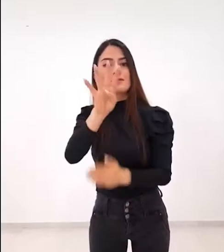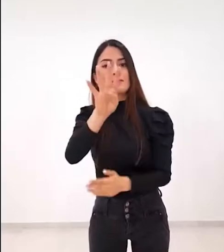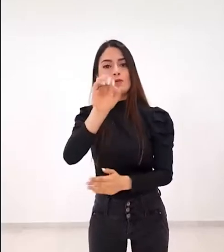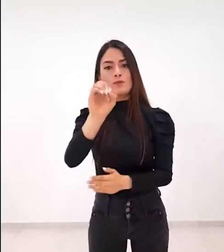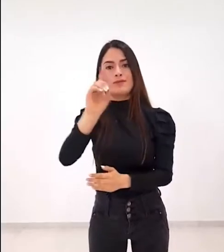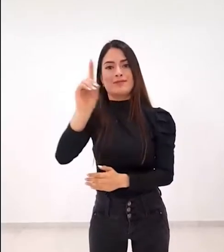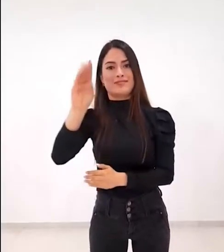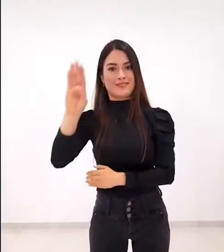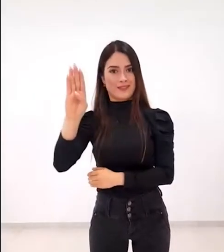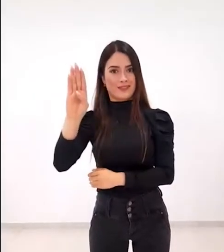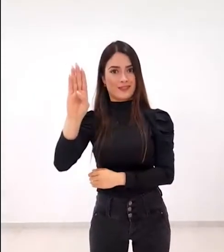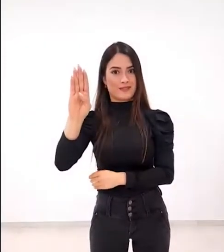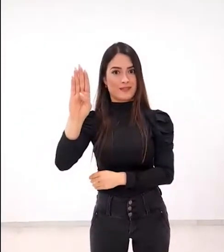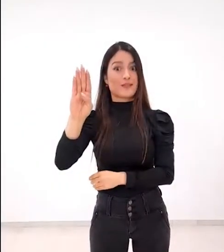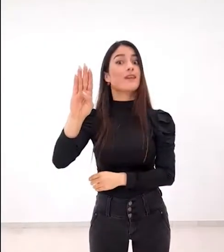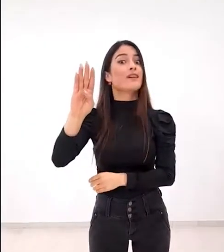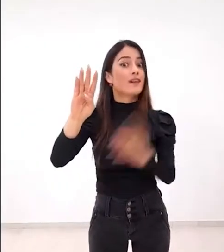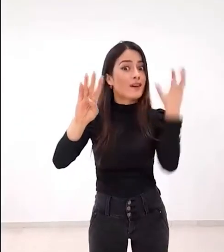todos